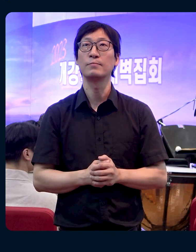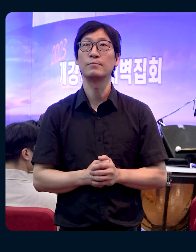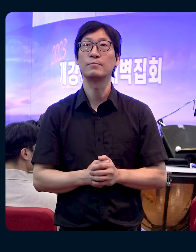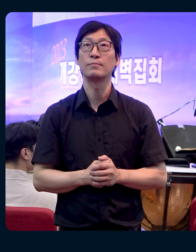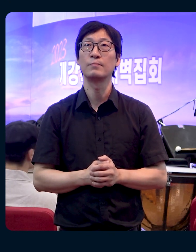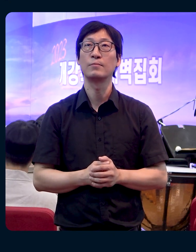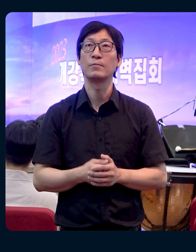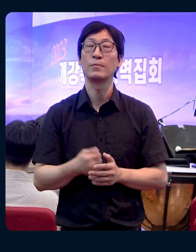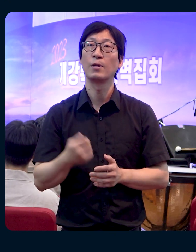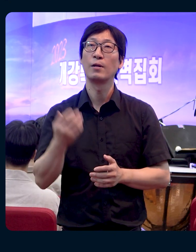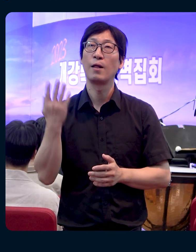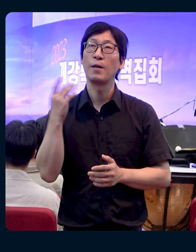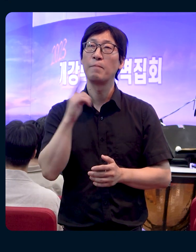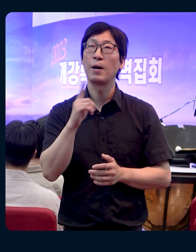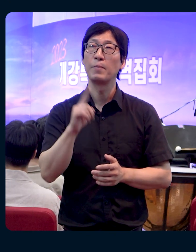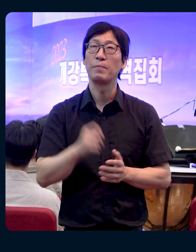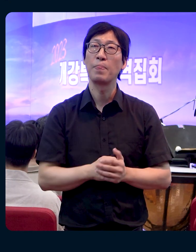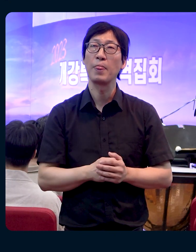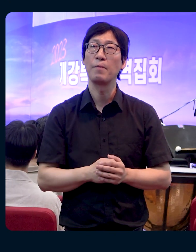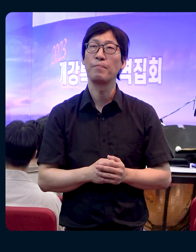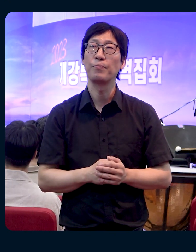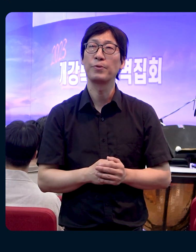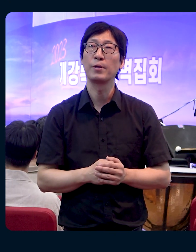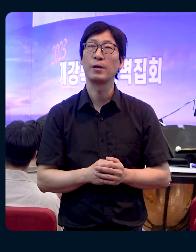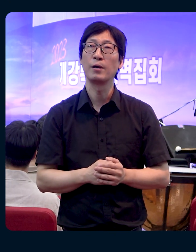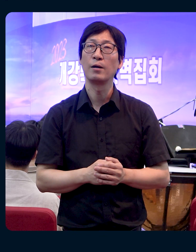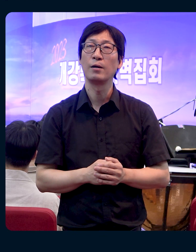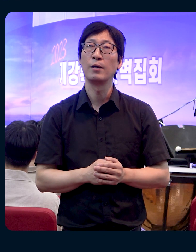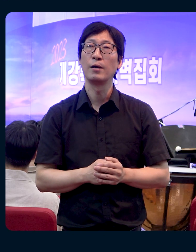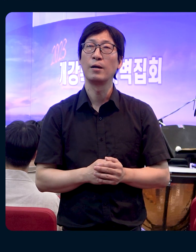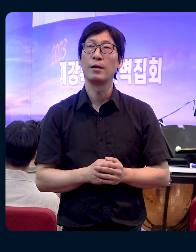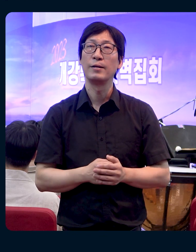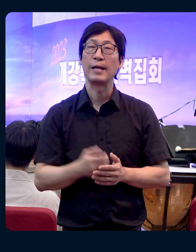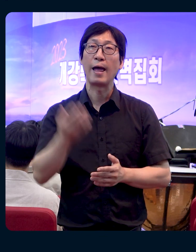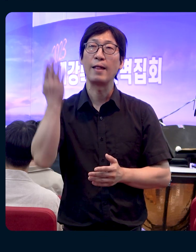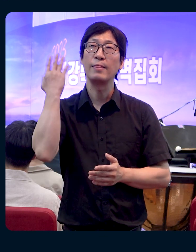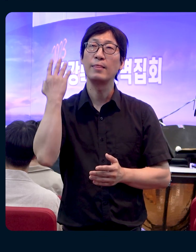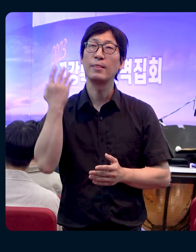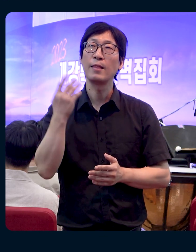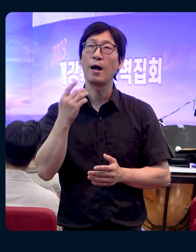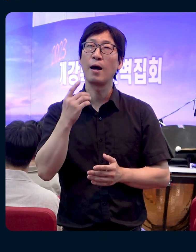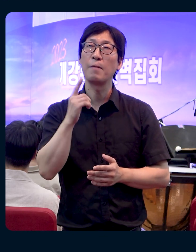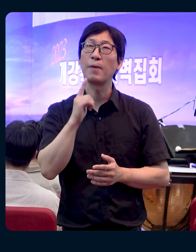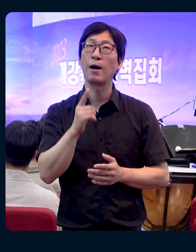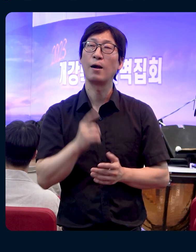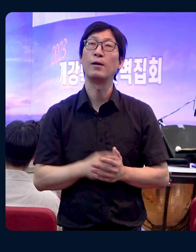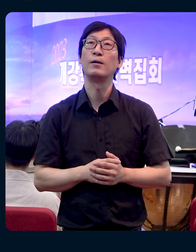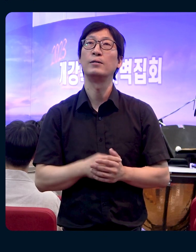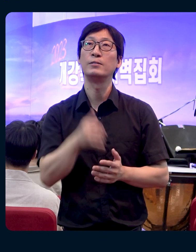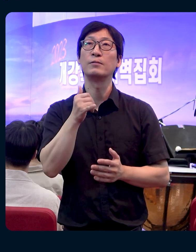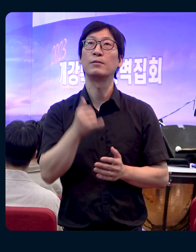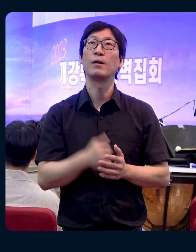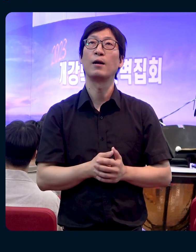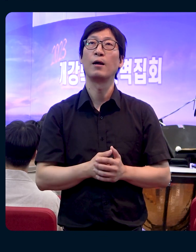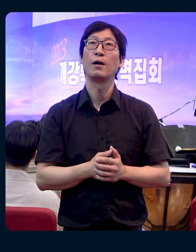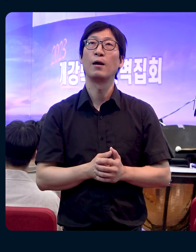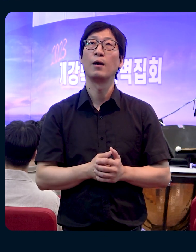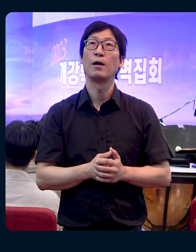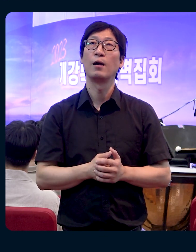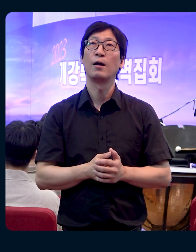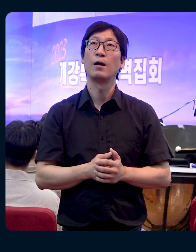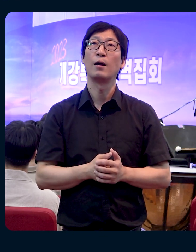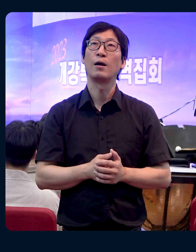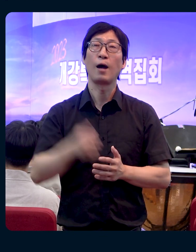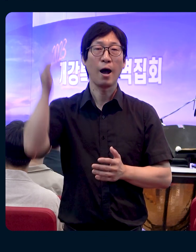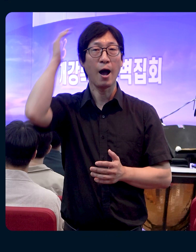그런 말이 있어요. 이민자들한테 준 말 중에 옛날에 모르겠지만 최근에는 한국에서 이민 와서